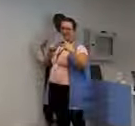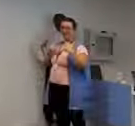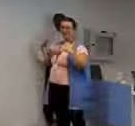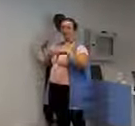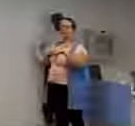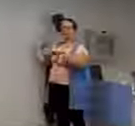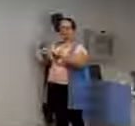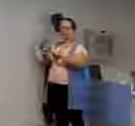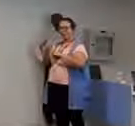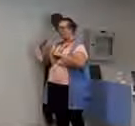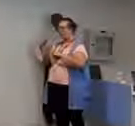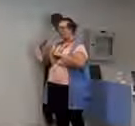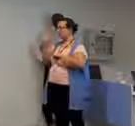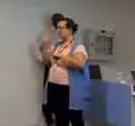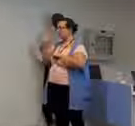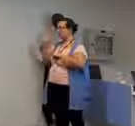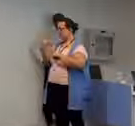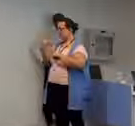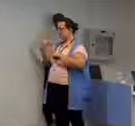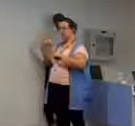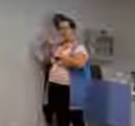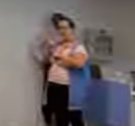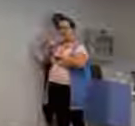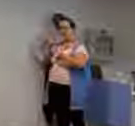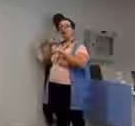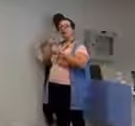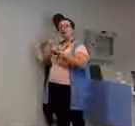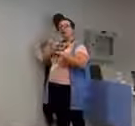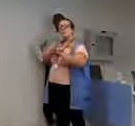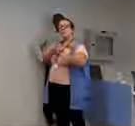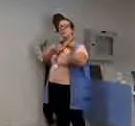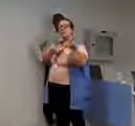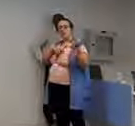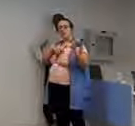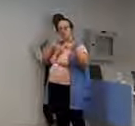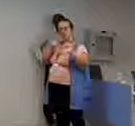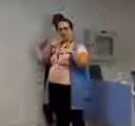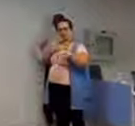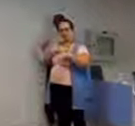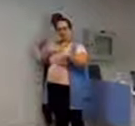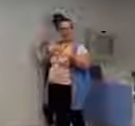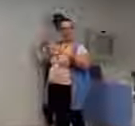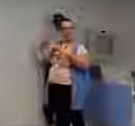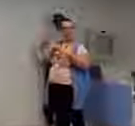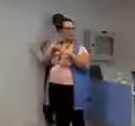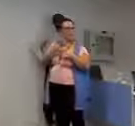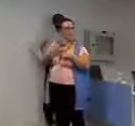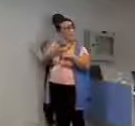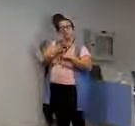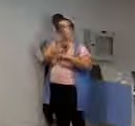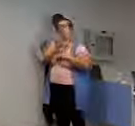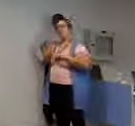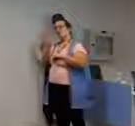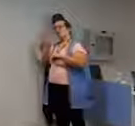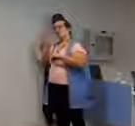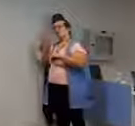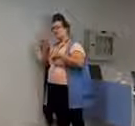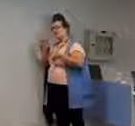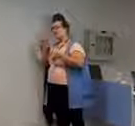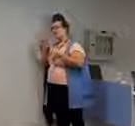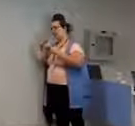92 no Senai Suíço Brasileira. Eu sou técnico em mecânica de precisão. Depois fiz curso de engenharia e